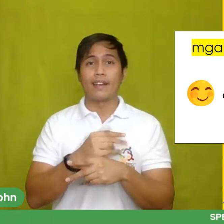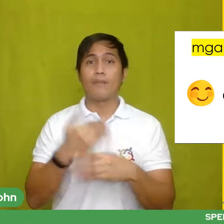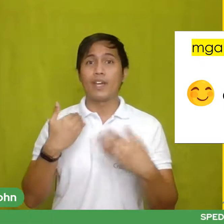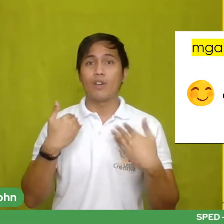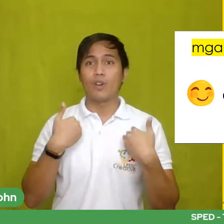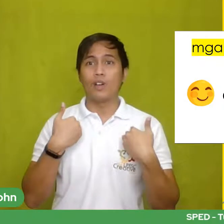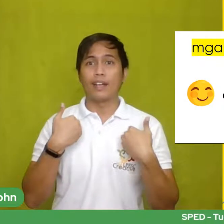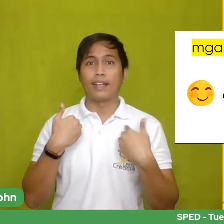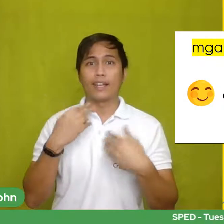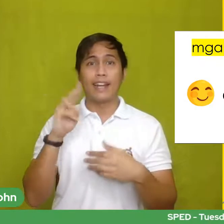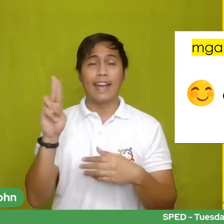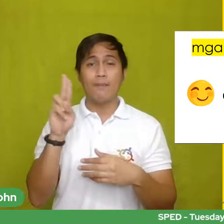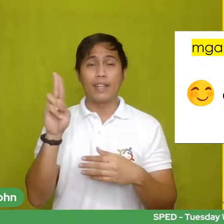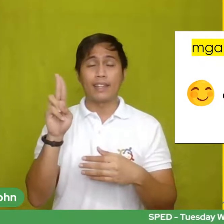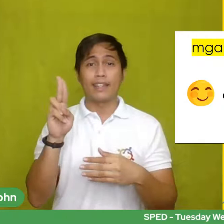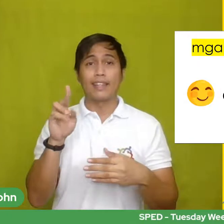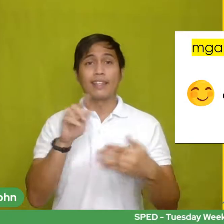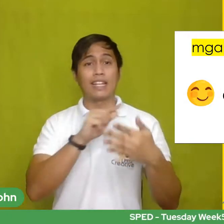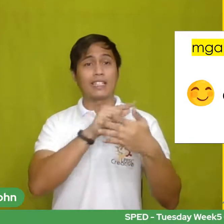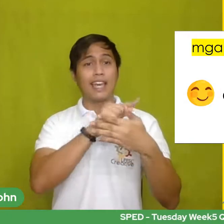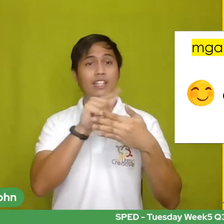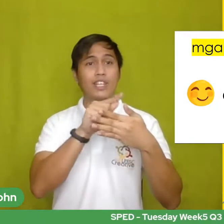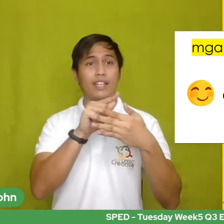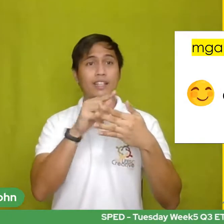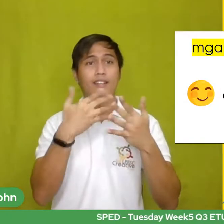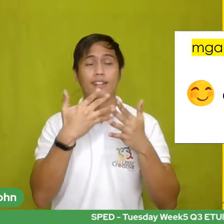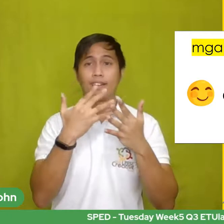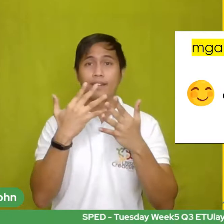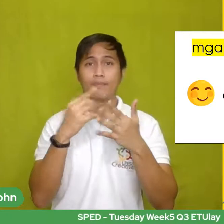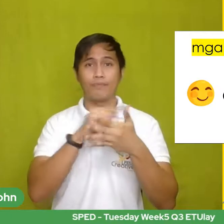na mayroong ginagamit na sketching,